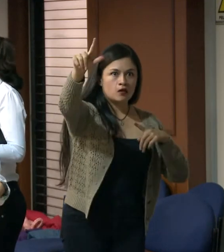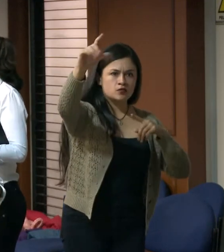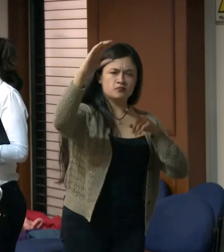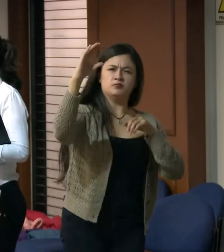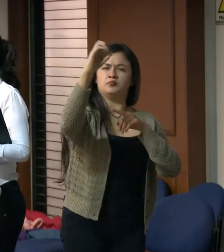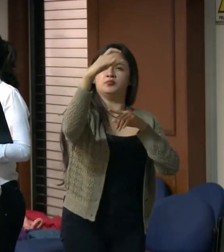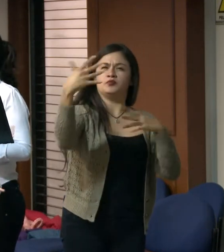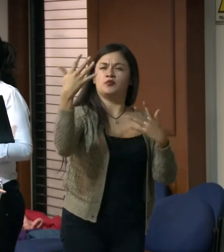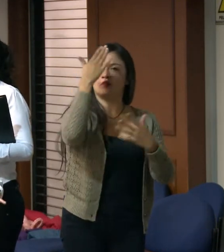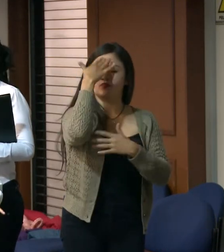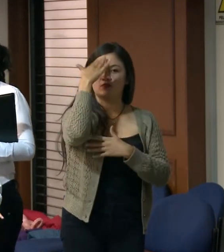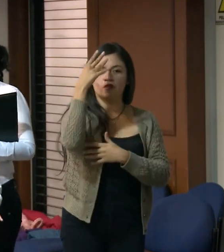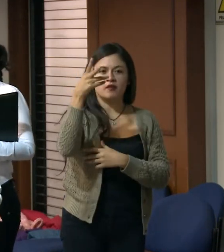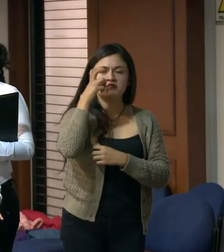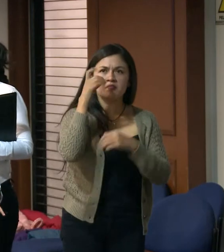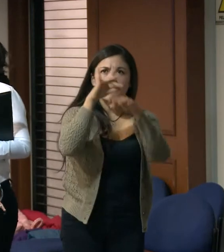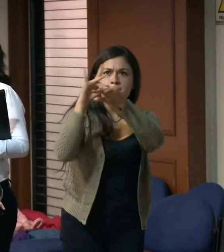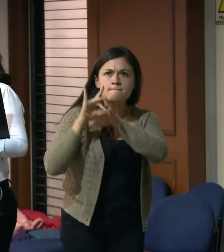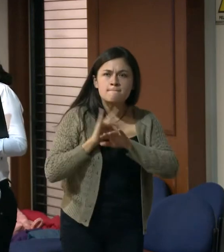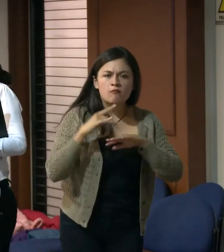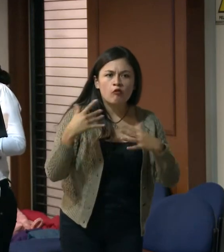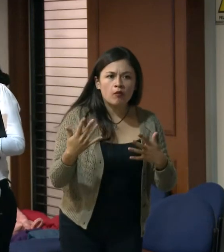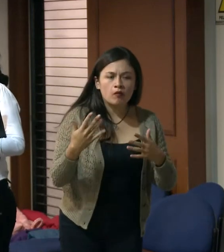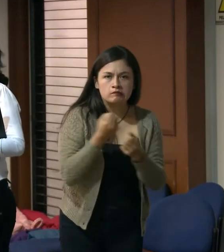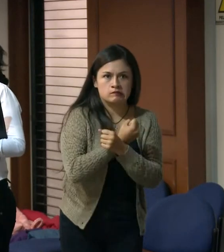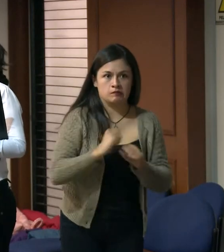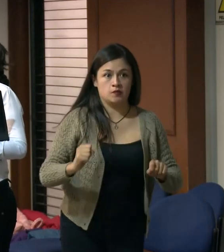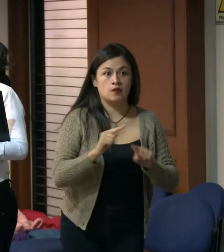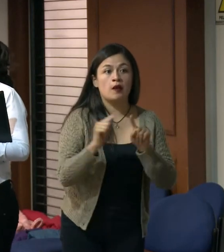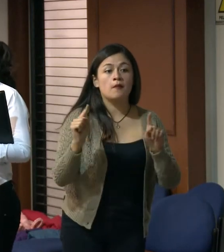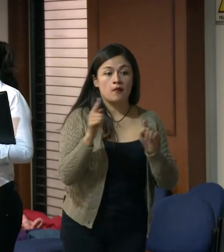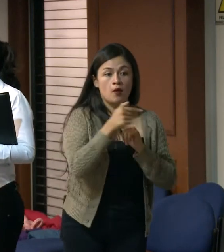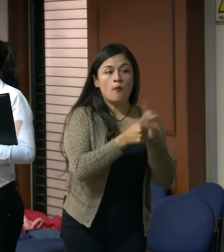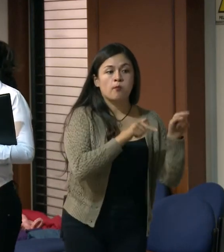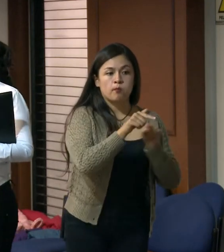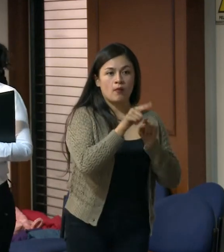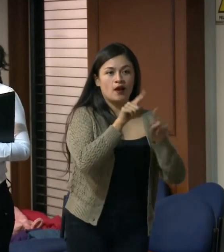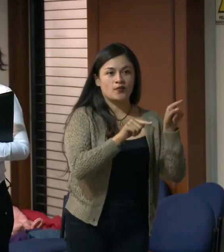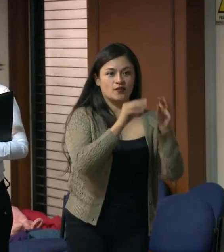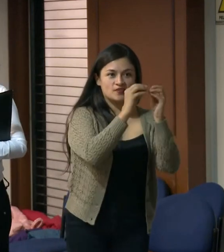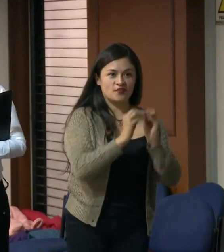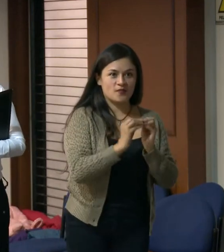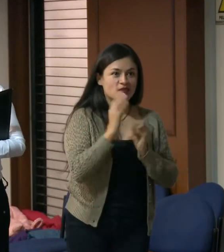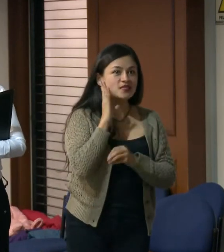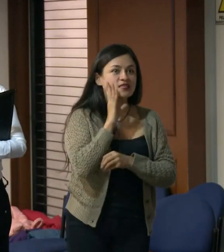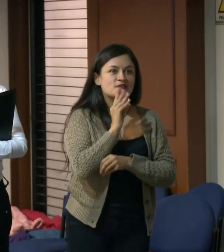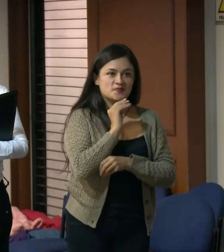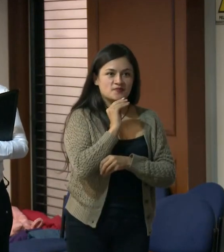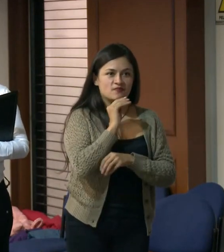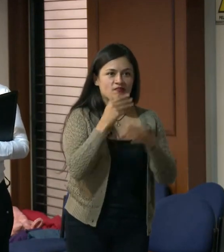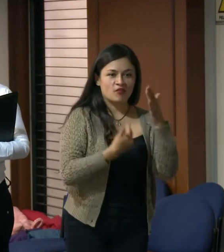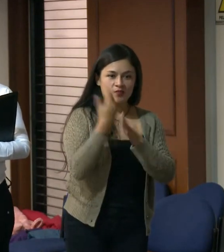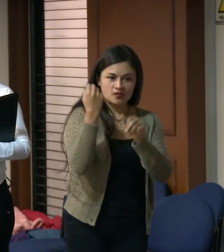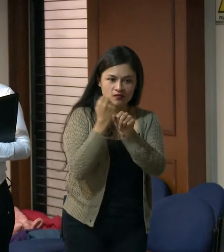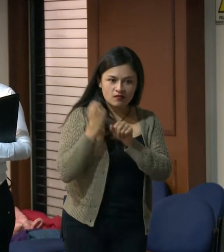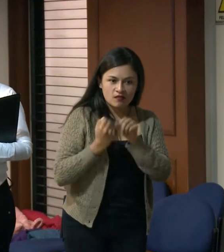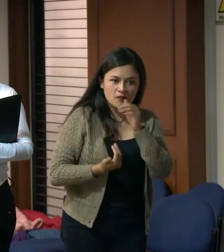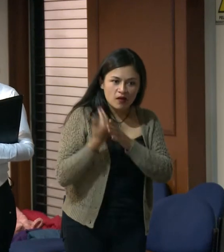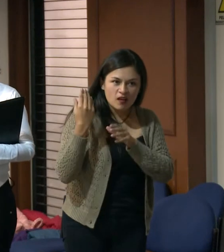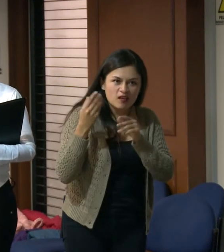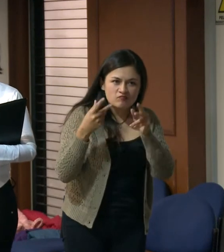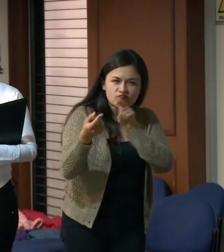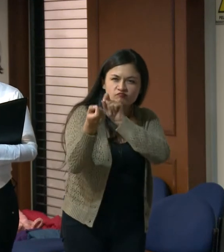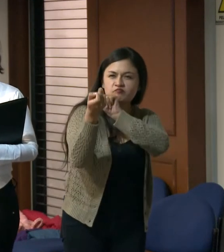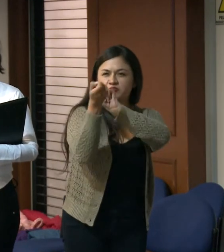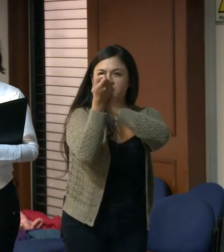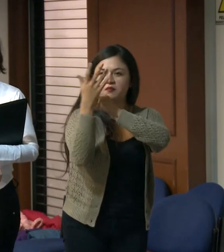ser tal vez palpado, pero aquí entra en juego los diferentes canales sensoriales con los que podemos hacer uso para